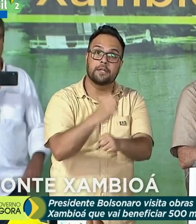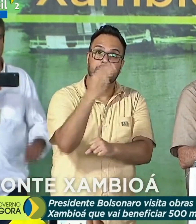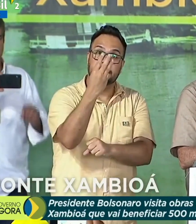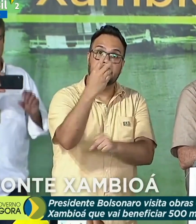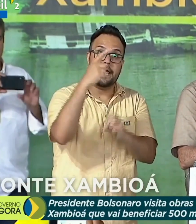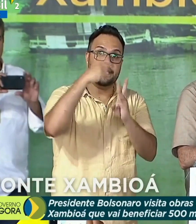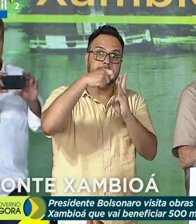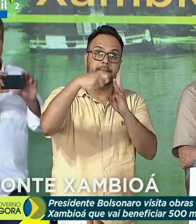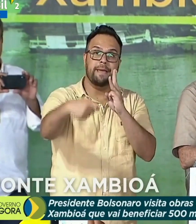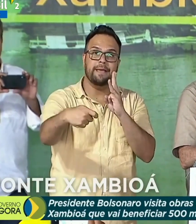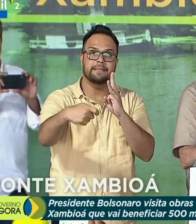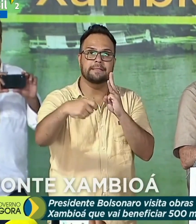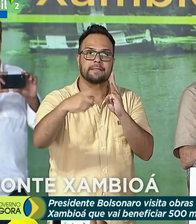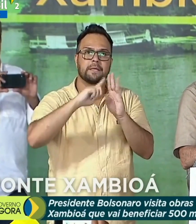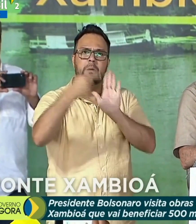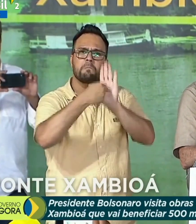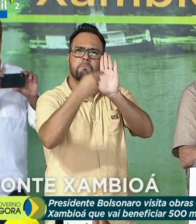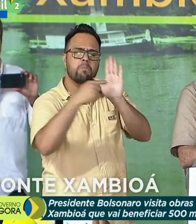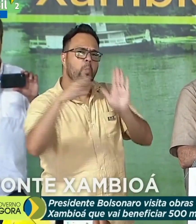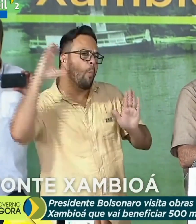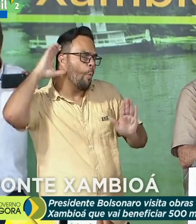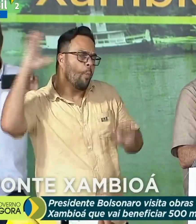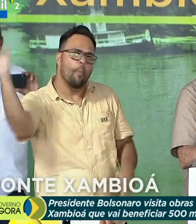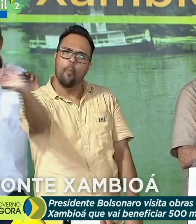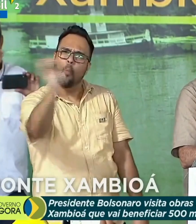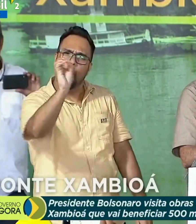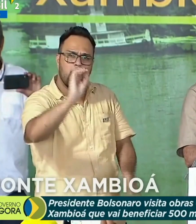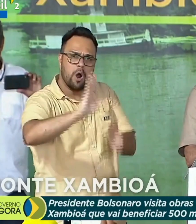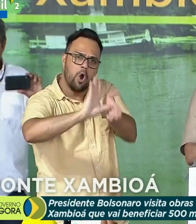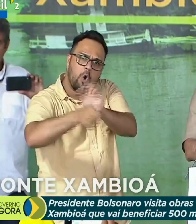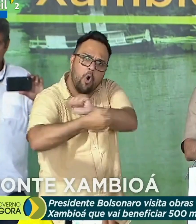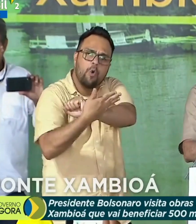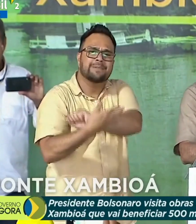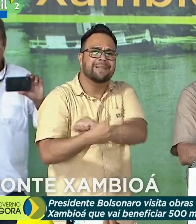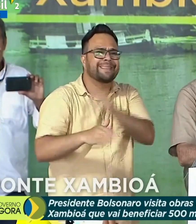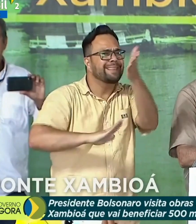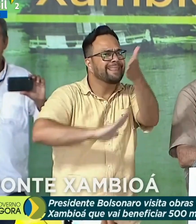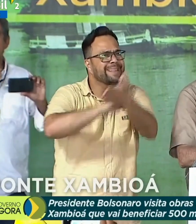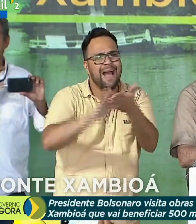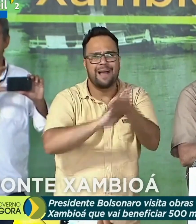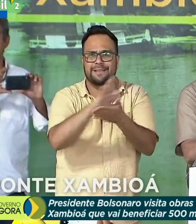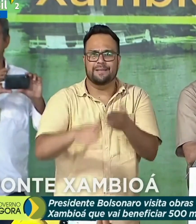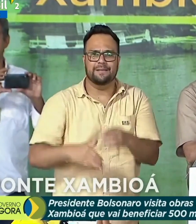3 anos e 3 meses, sem uma denúncia sequer de corrupção.